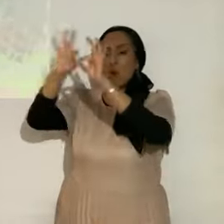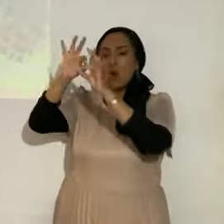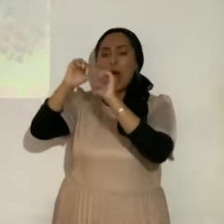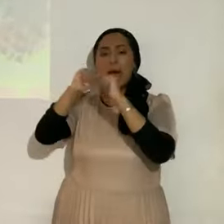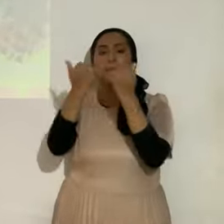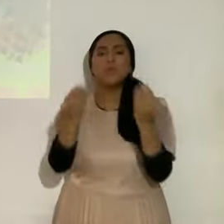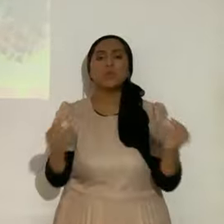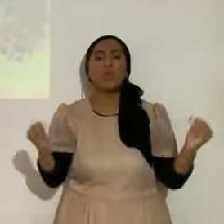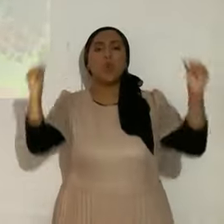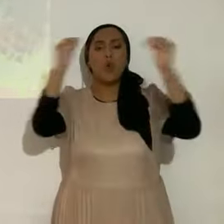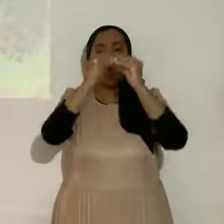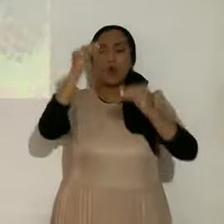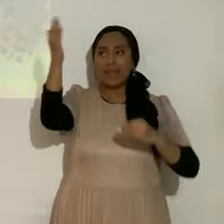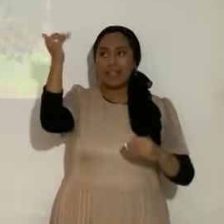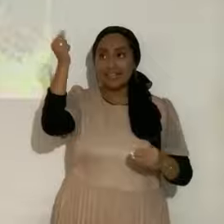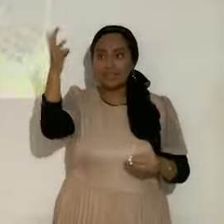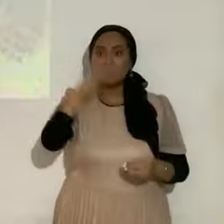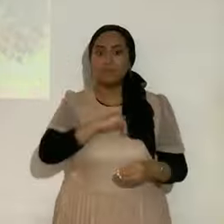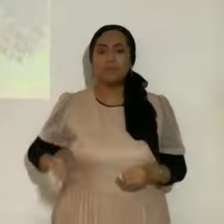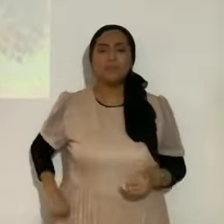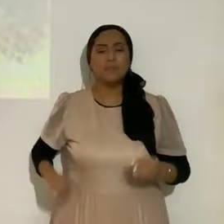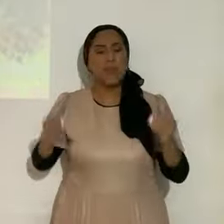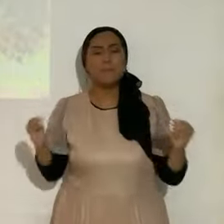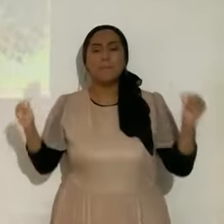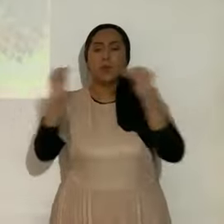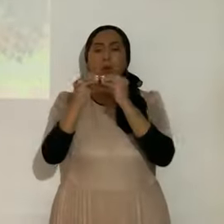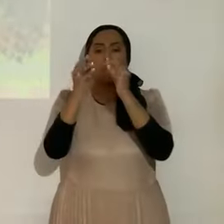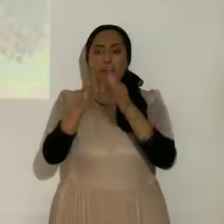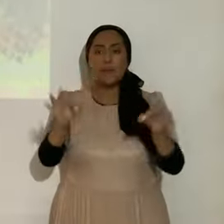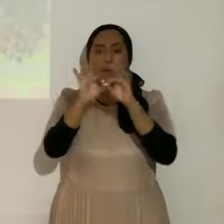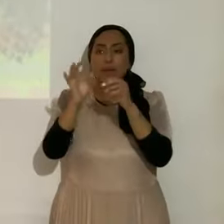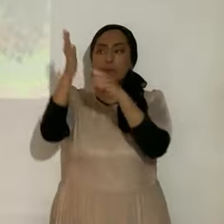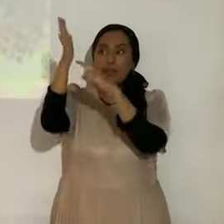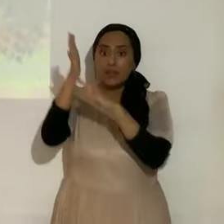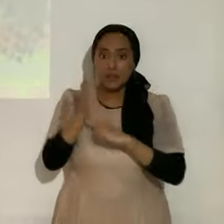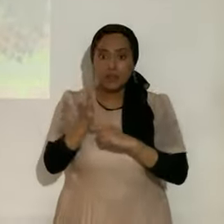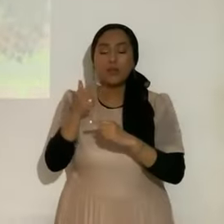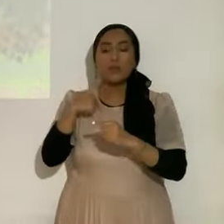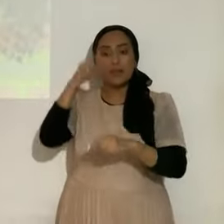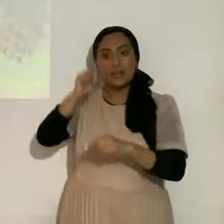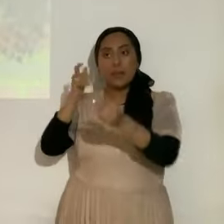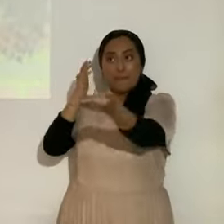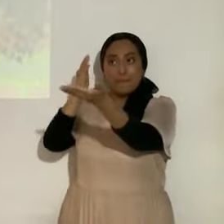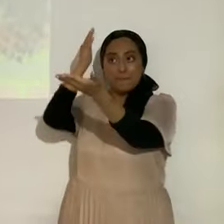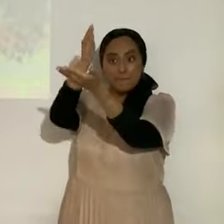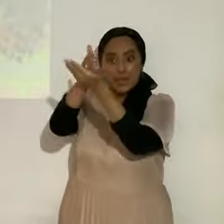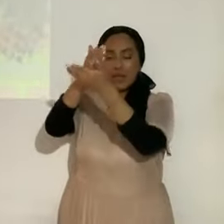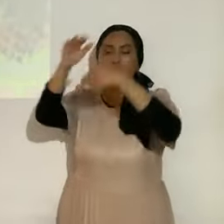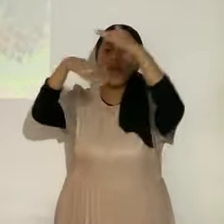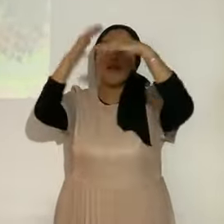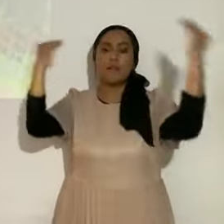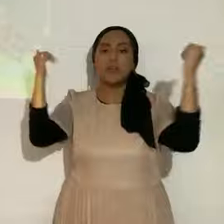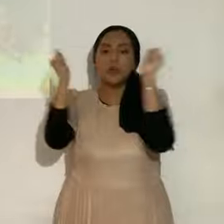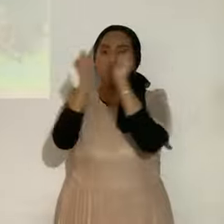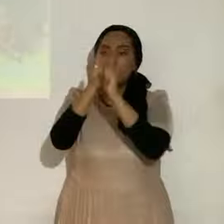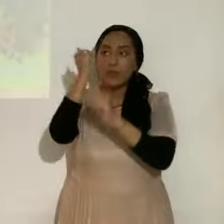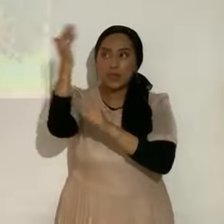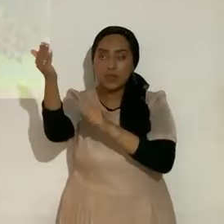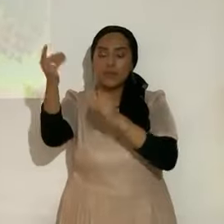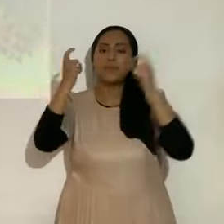¿cuánto más nuestro Adón Yahshua HaMashiach? Que la dirección que Él nos da es llegar a los cielos, llegar a con Él,